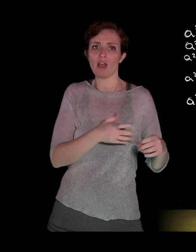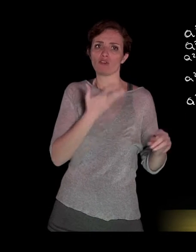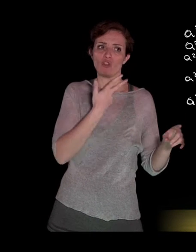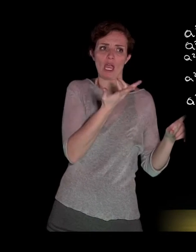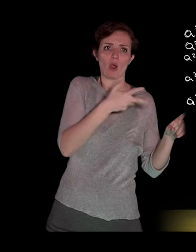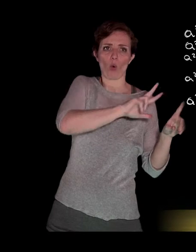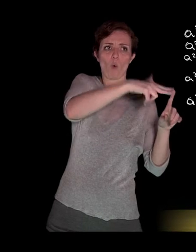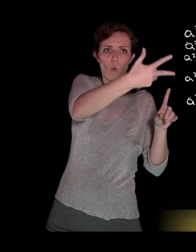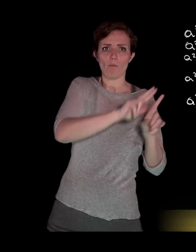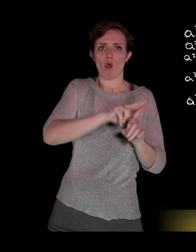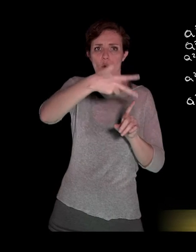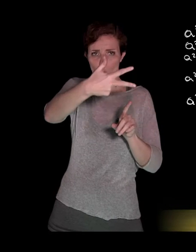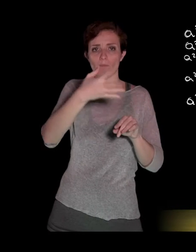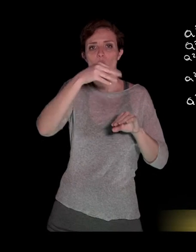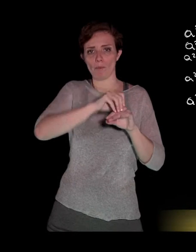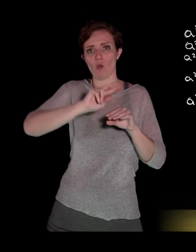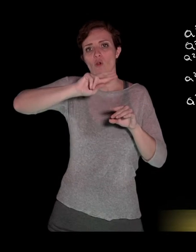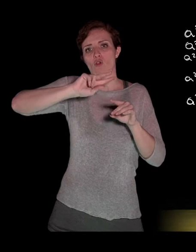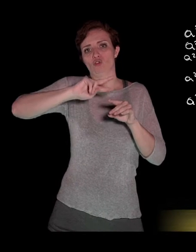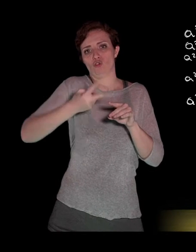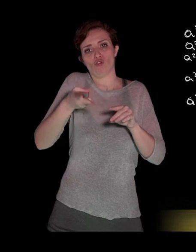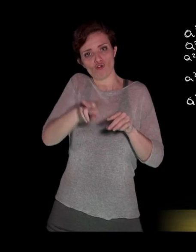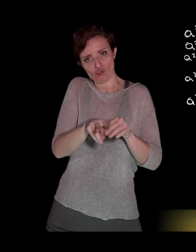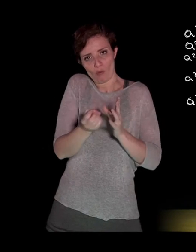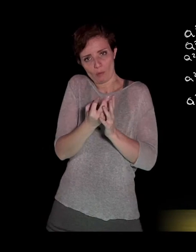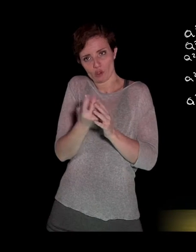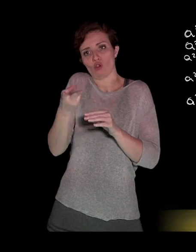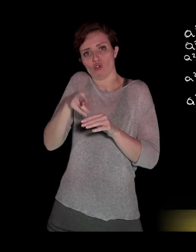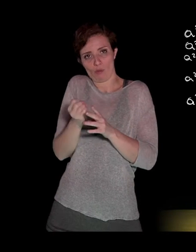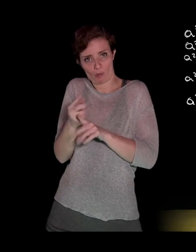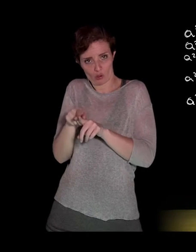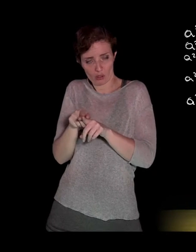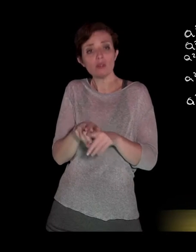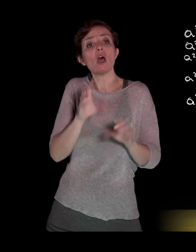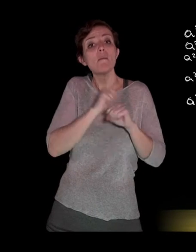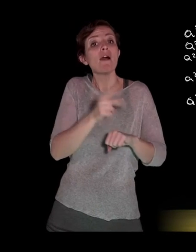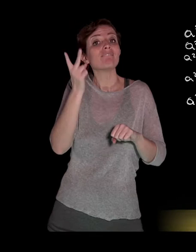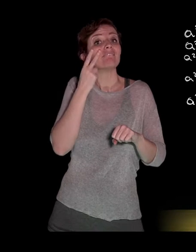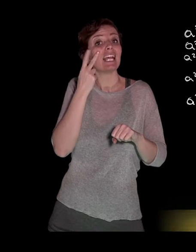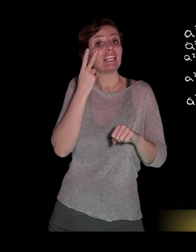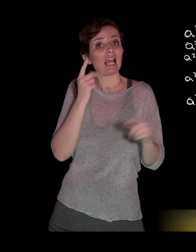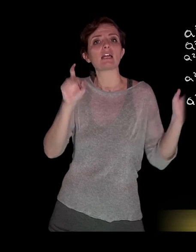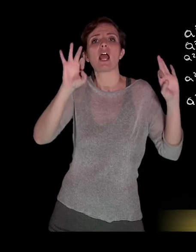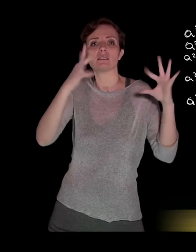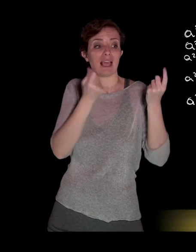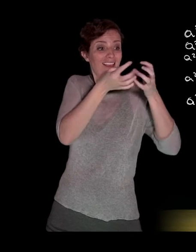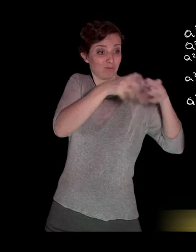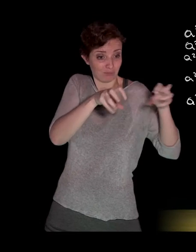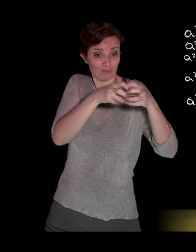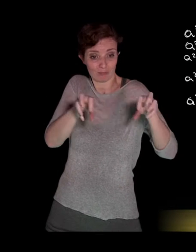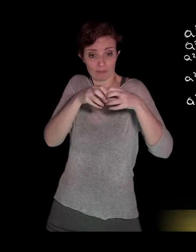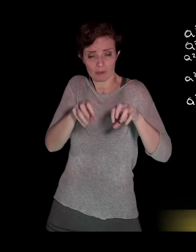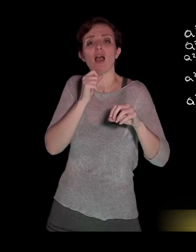doppi prodotti potremmo verificarne il la scomposizione nel cubo